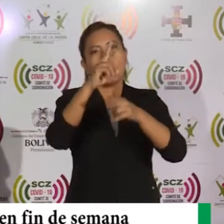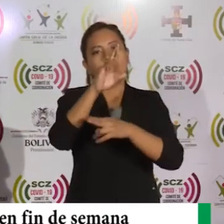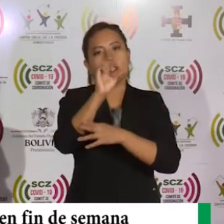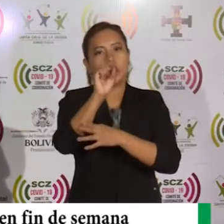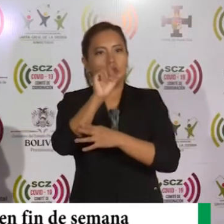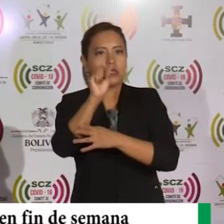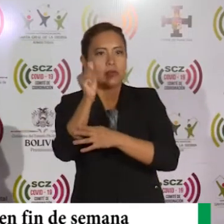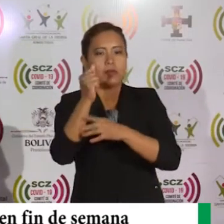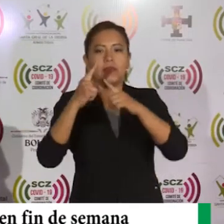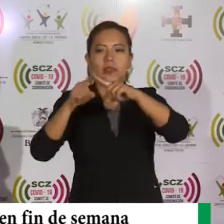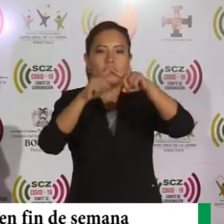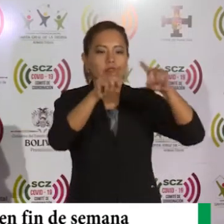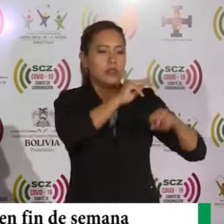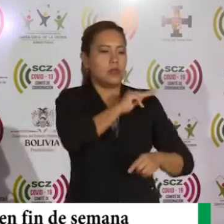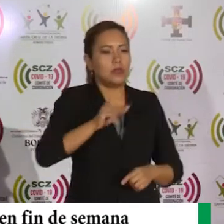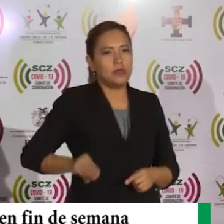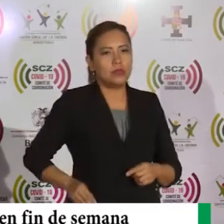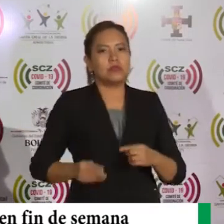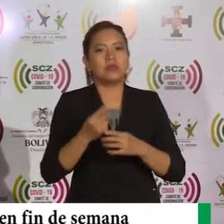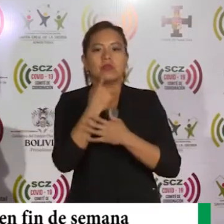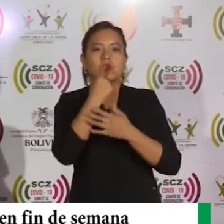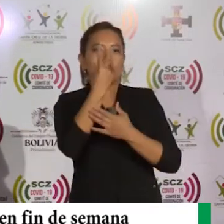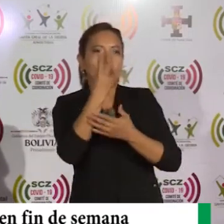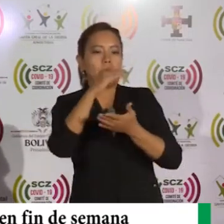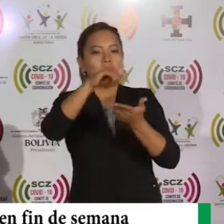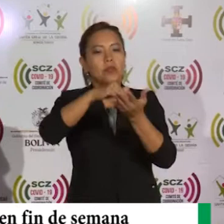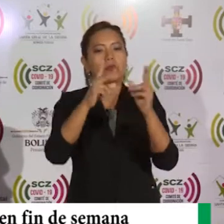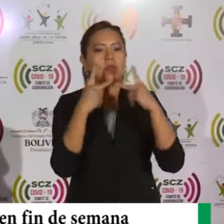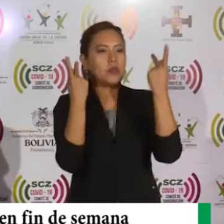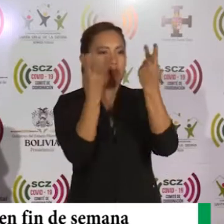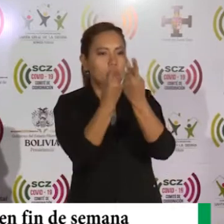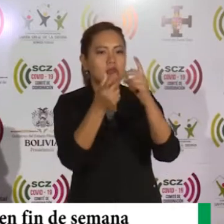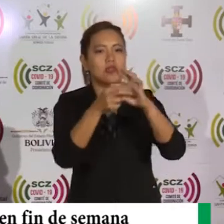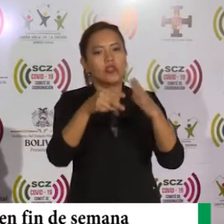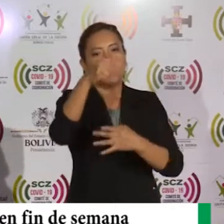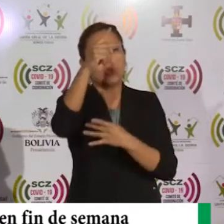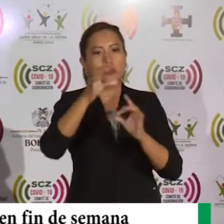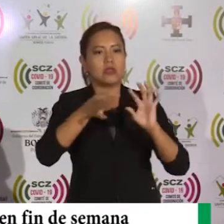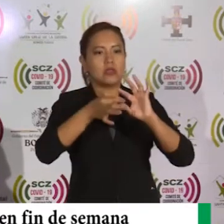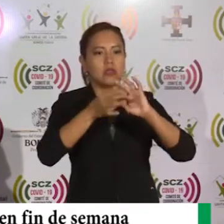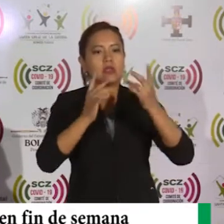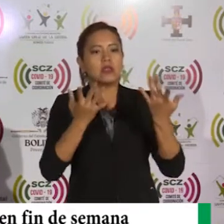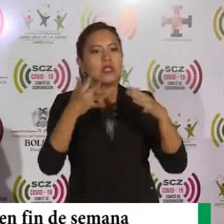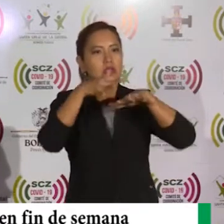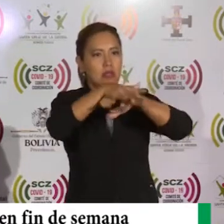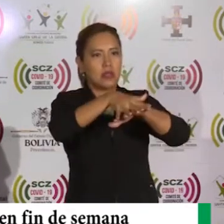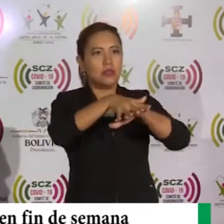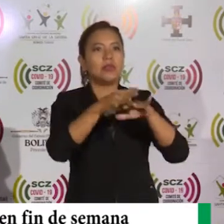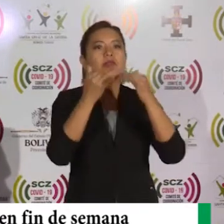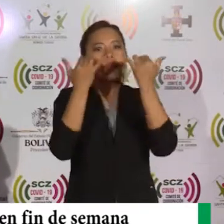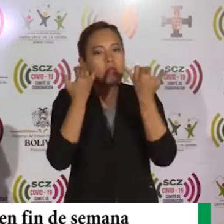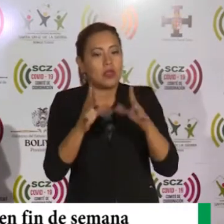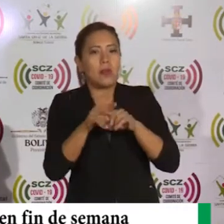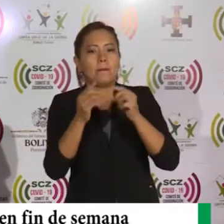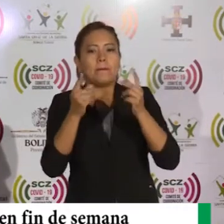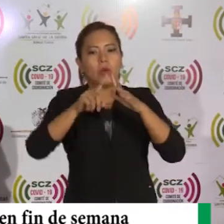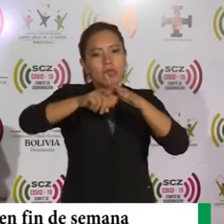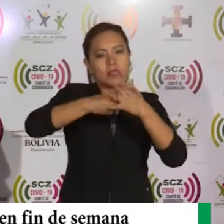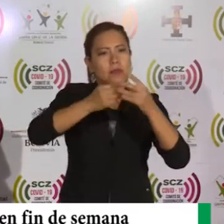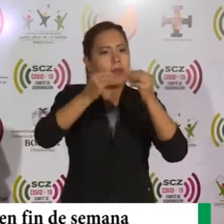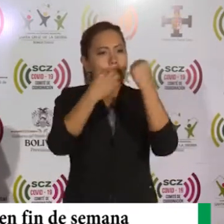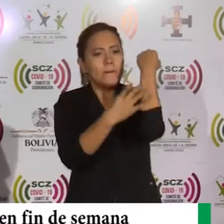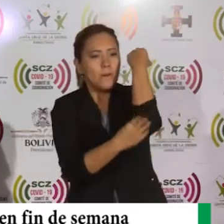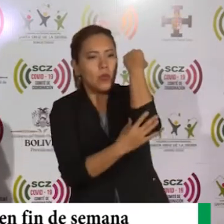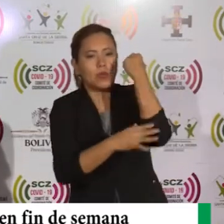los demás municipios de estas dos provincias del norte integrado. Como dijimos, íbamos a empezar por las áreas más pobres del